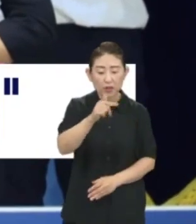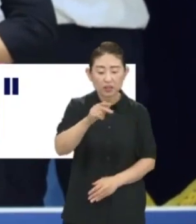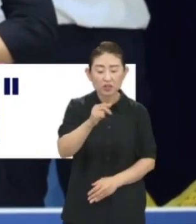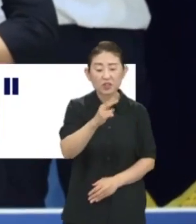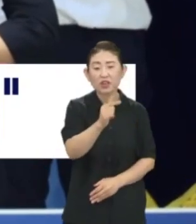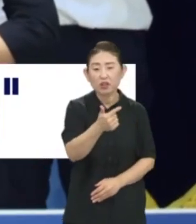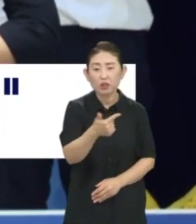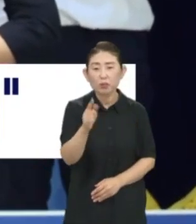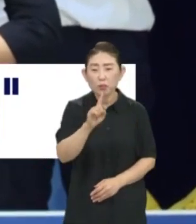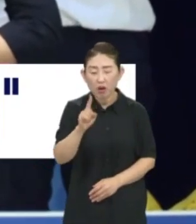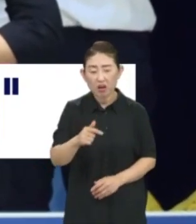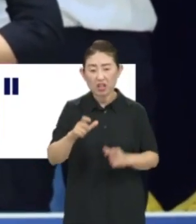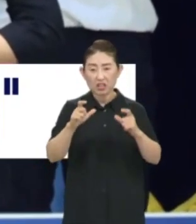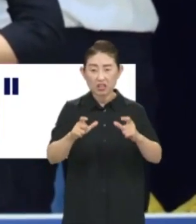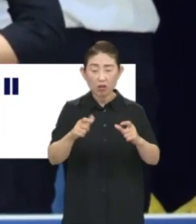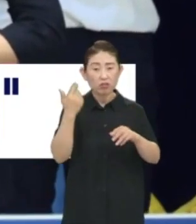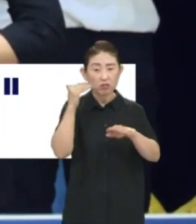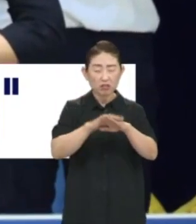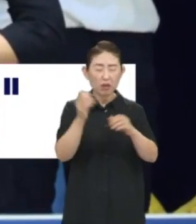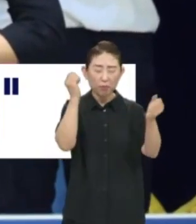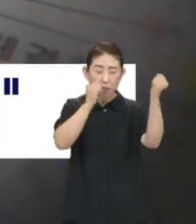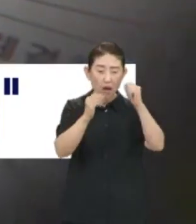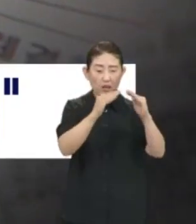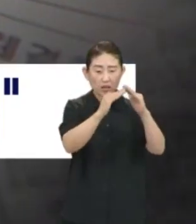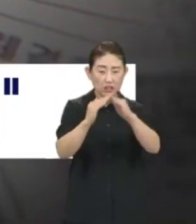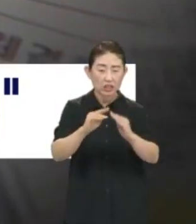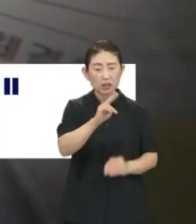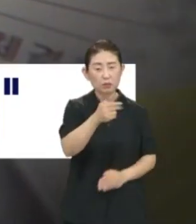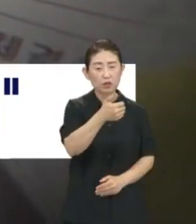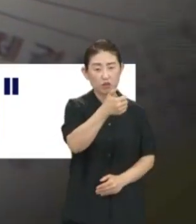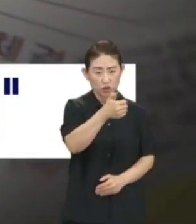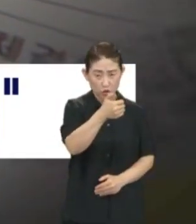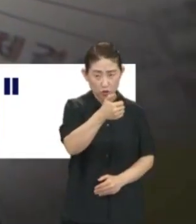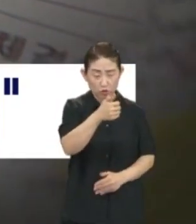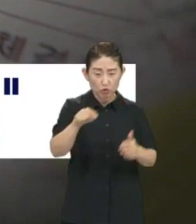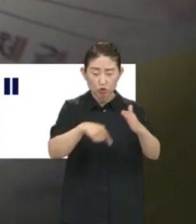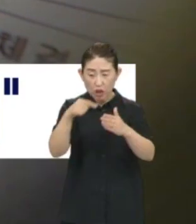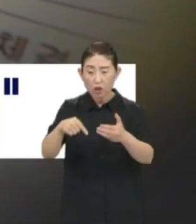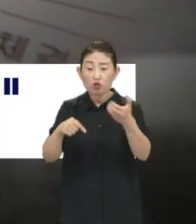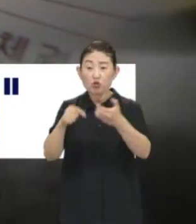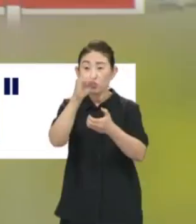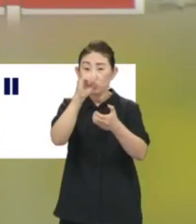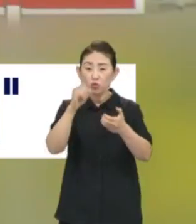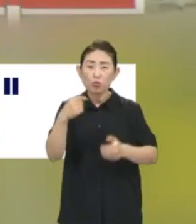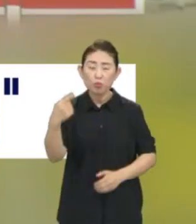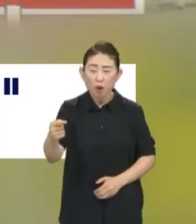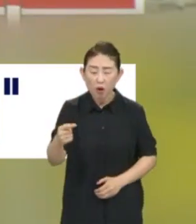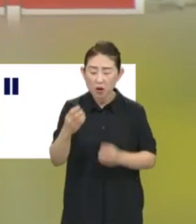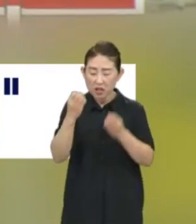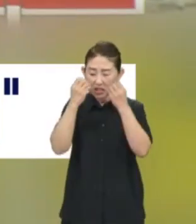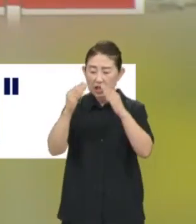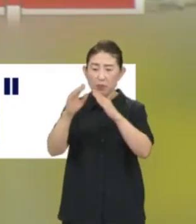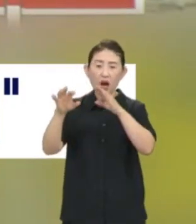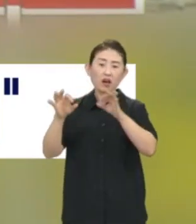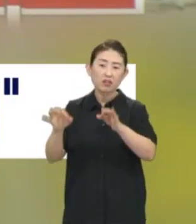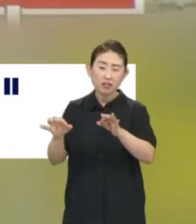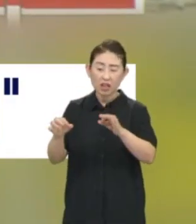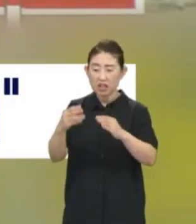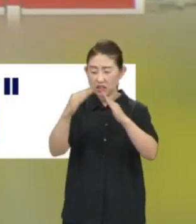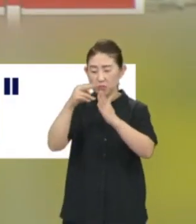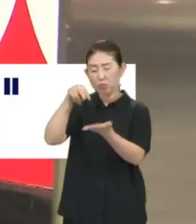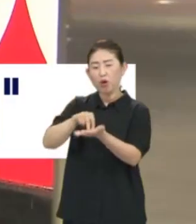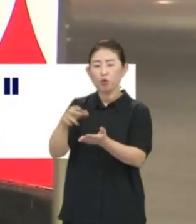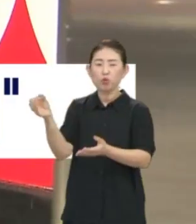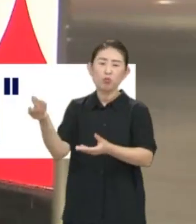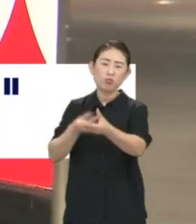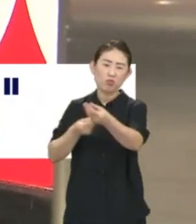등은 대전지역 전세사기 피해 주택 200 신 한채에 근저 단 중 90% 이상이 세마 금고에서 대출됐다